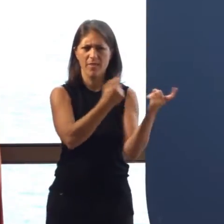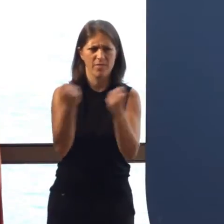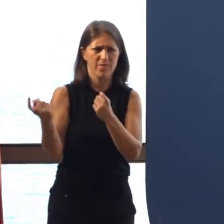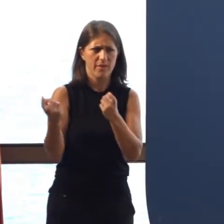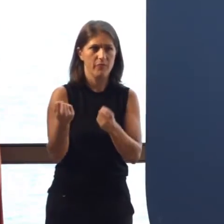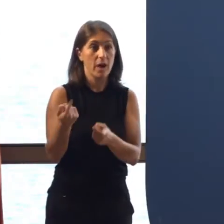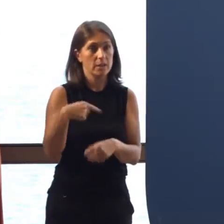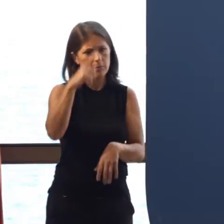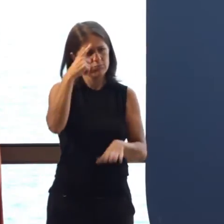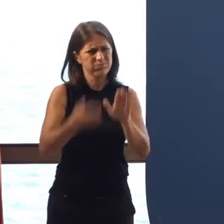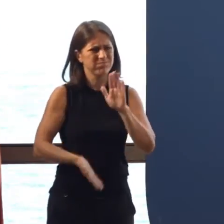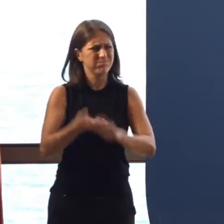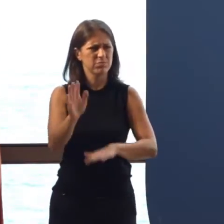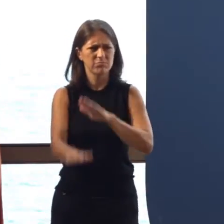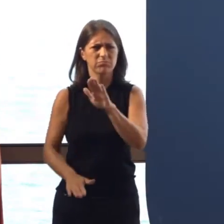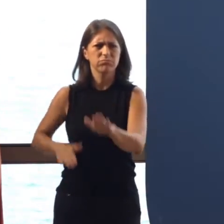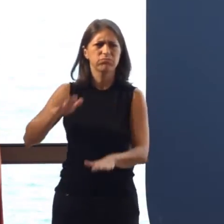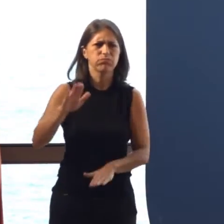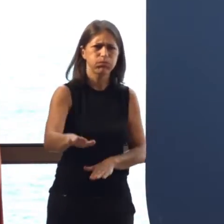dar un paso adiante,